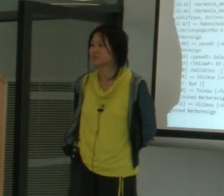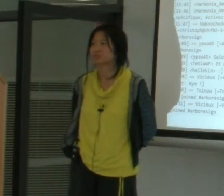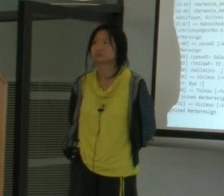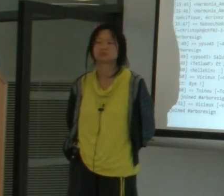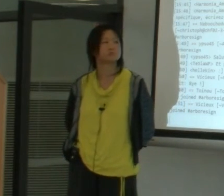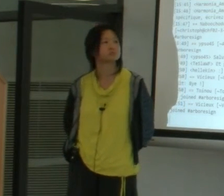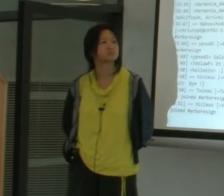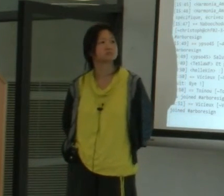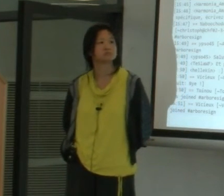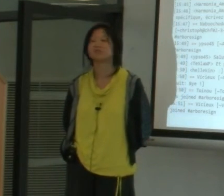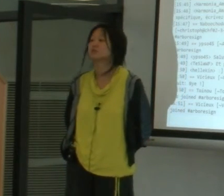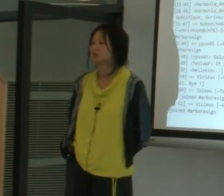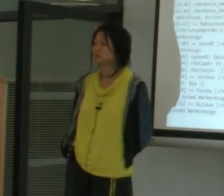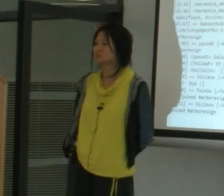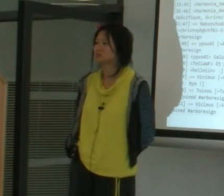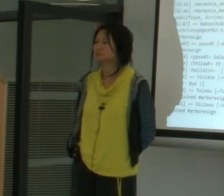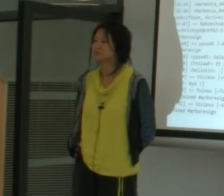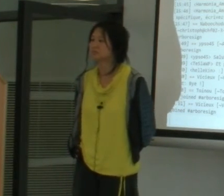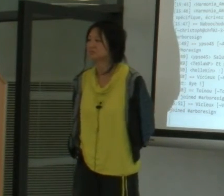FSF. C'est quoi?